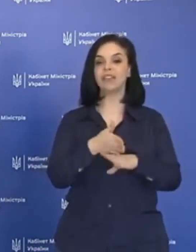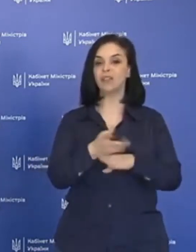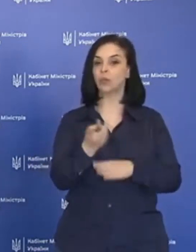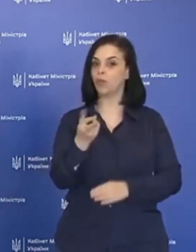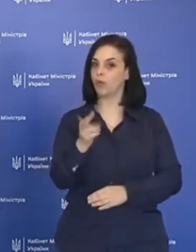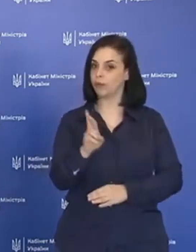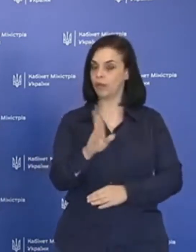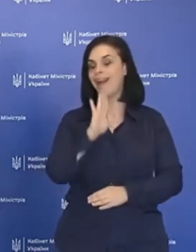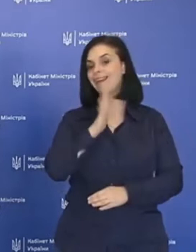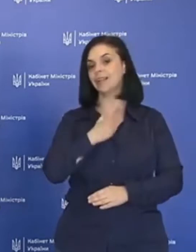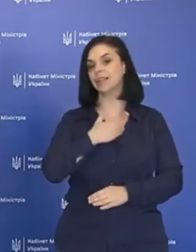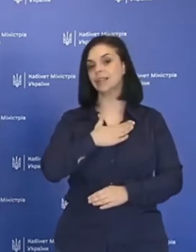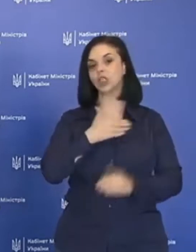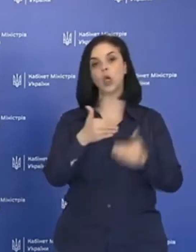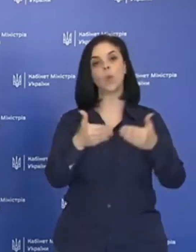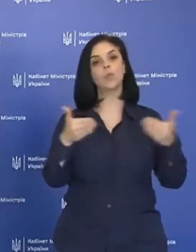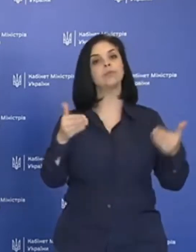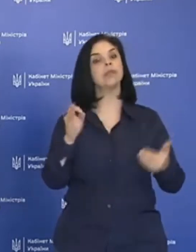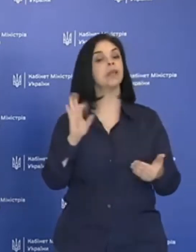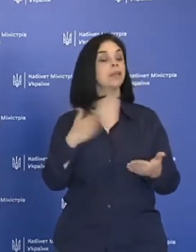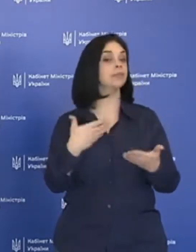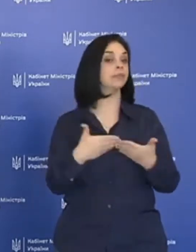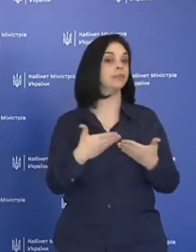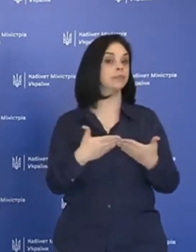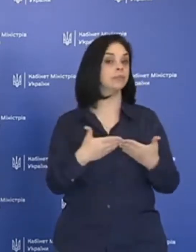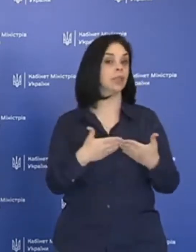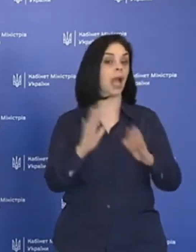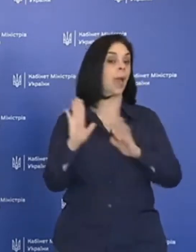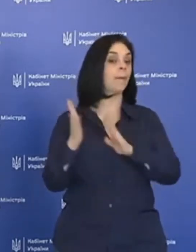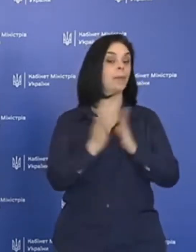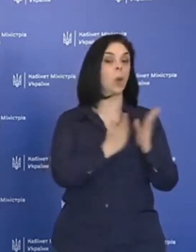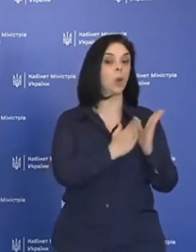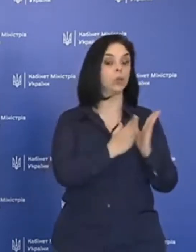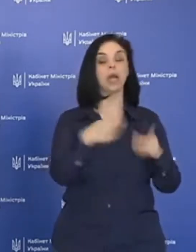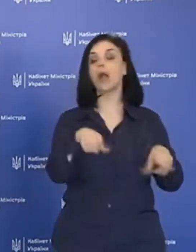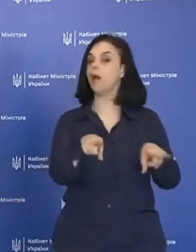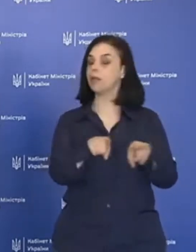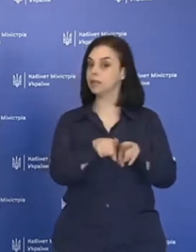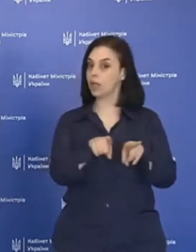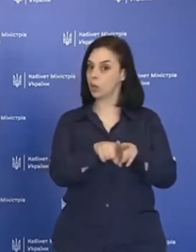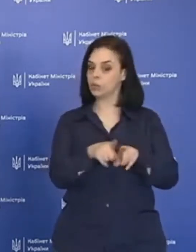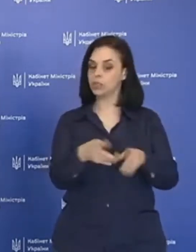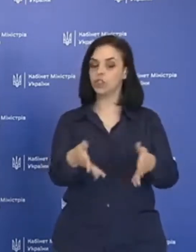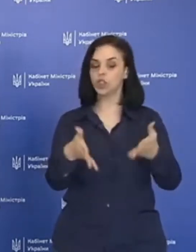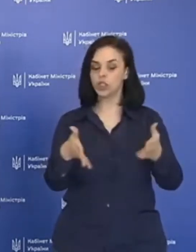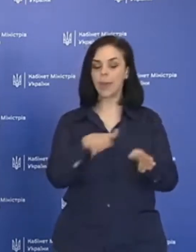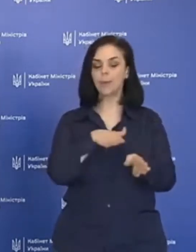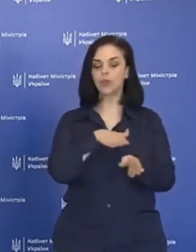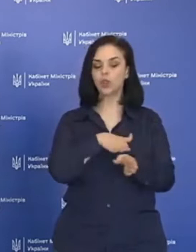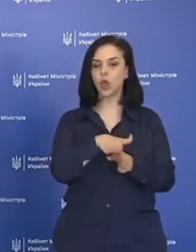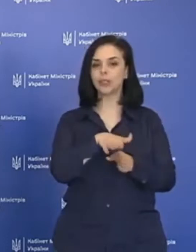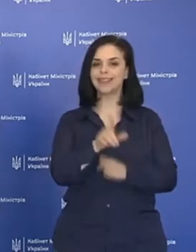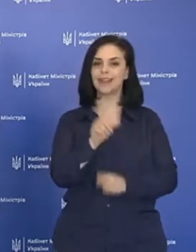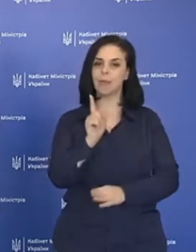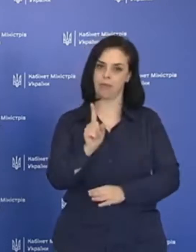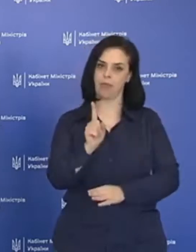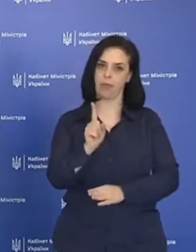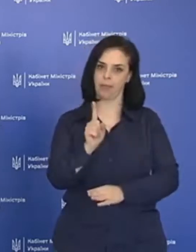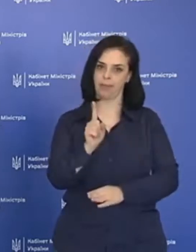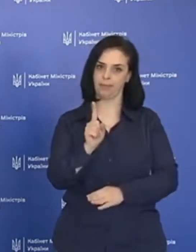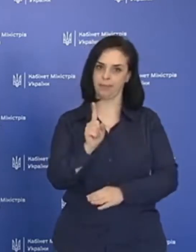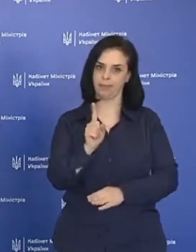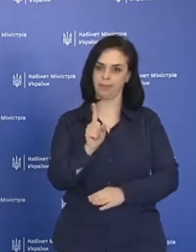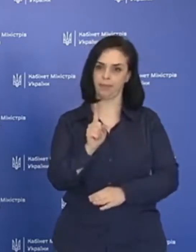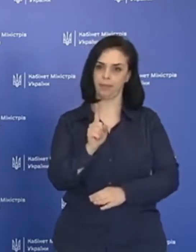відвідування наших музеїв, бібліотек, але також з чітким дотриманням